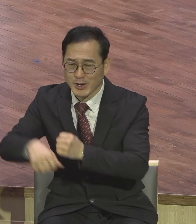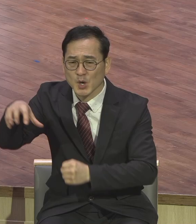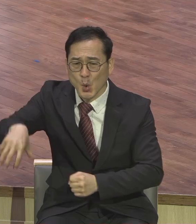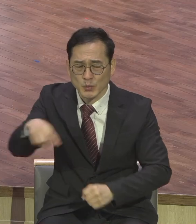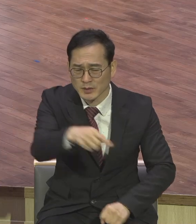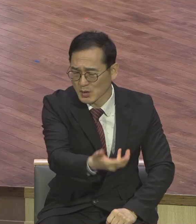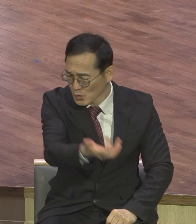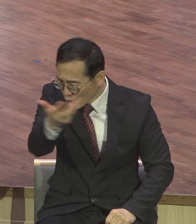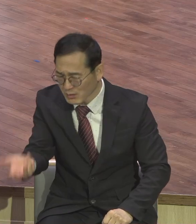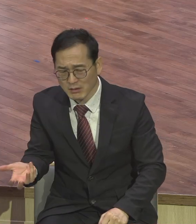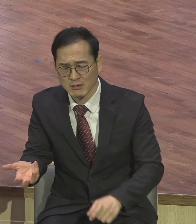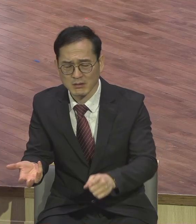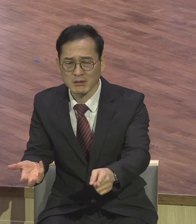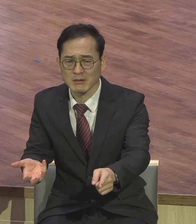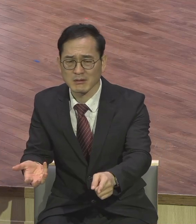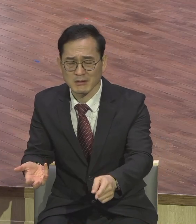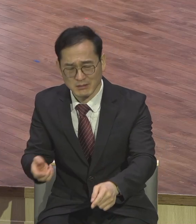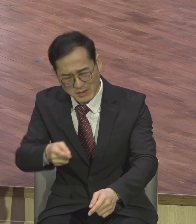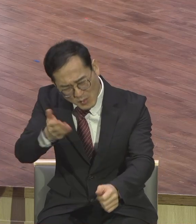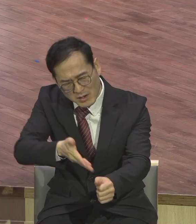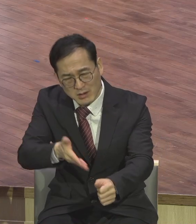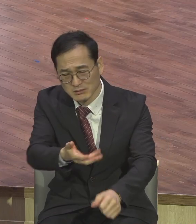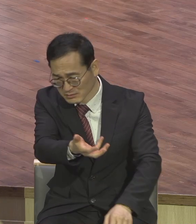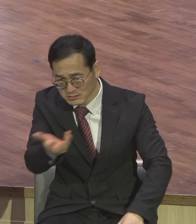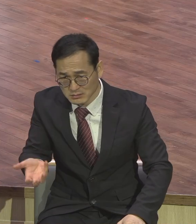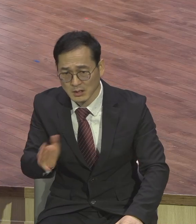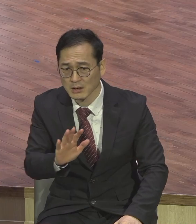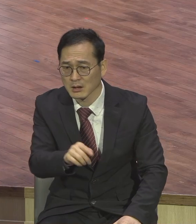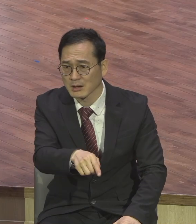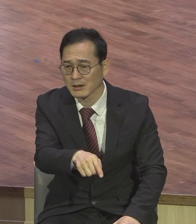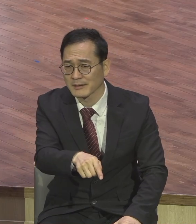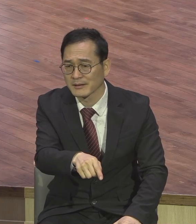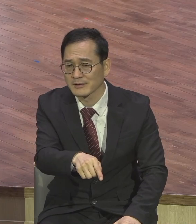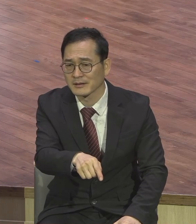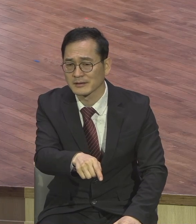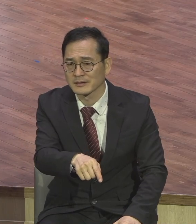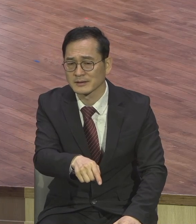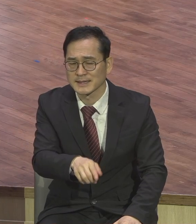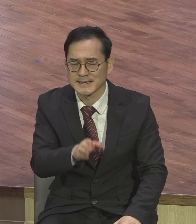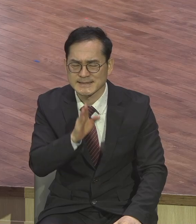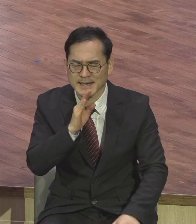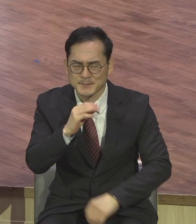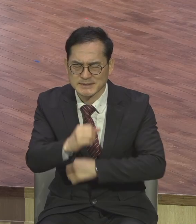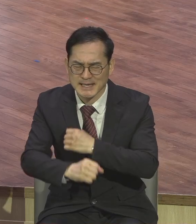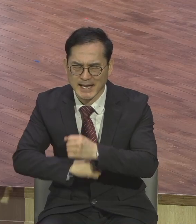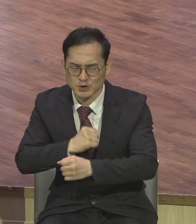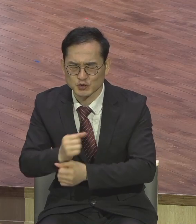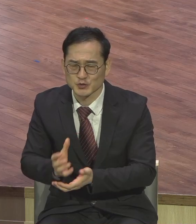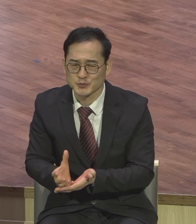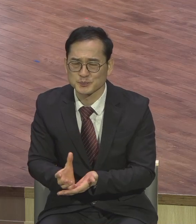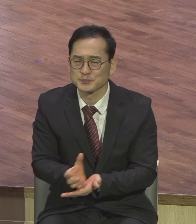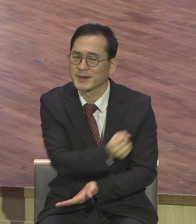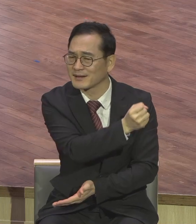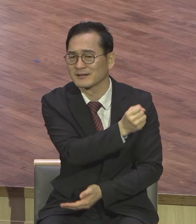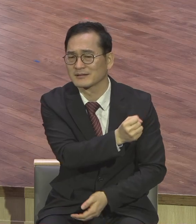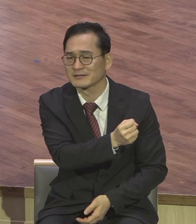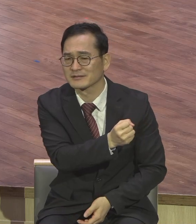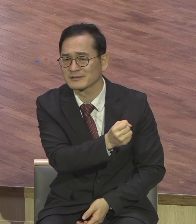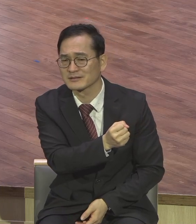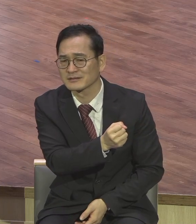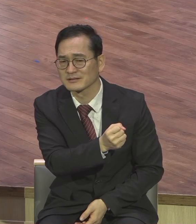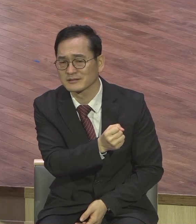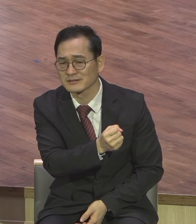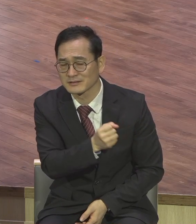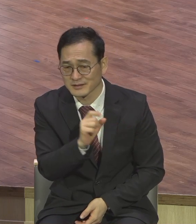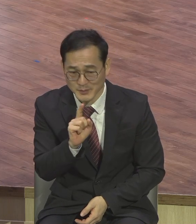당시 갈라디아 성도들에게 참 자유함을 빼앗아갔던 중요한 요소가